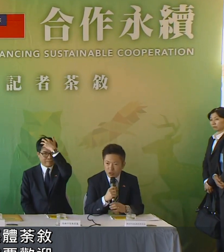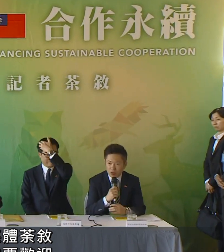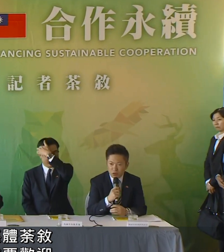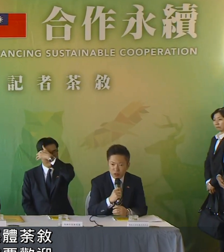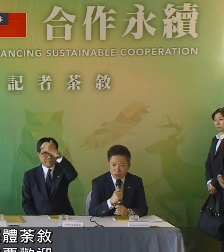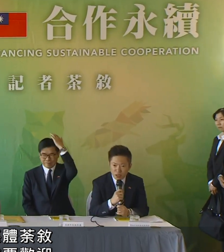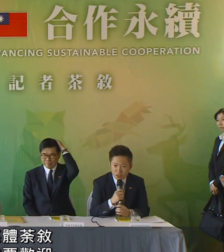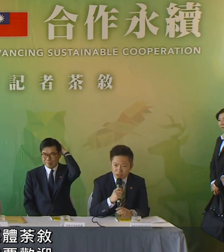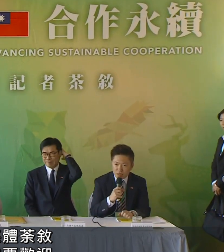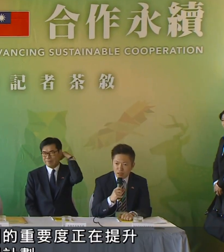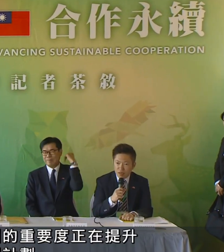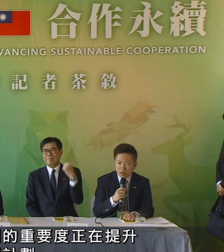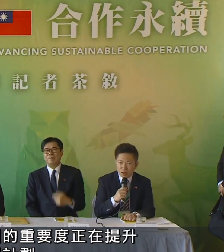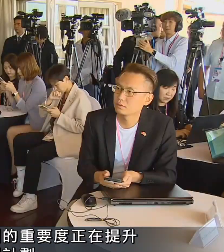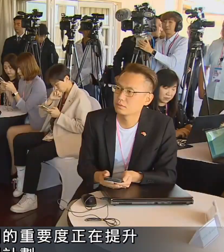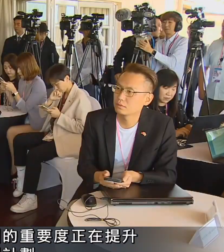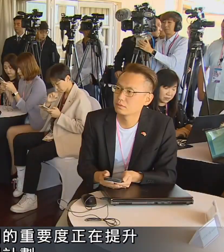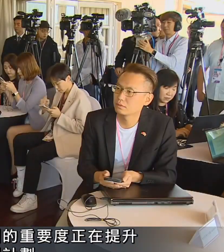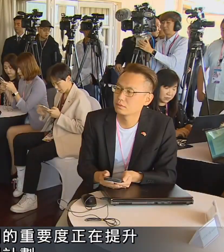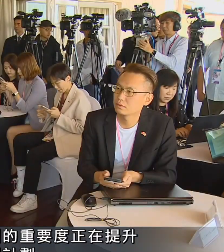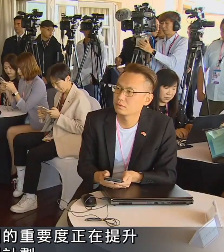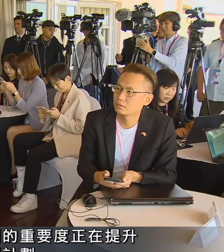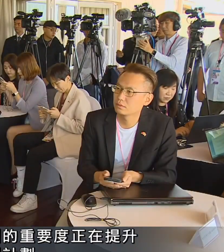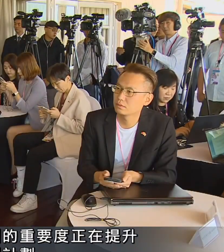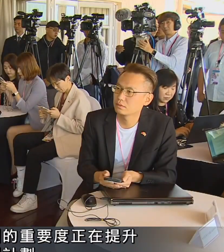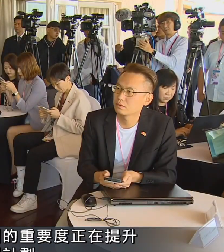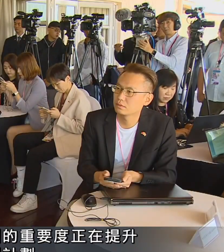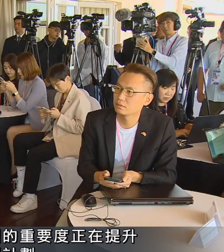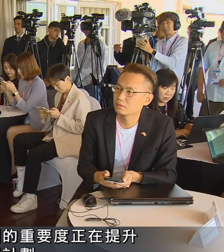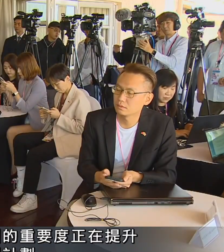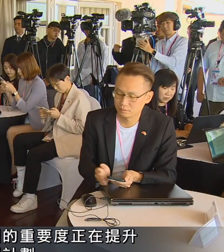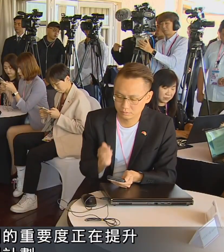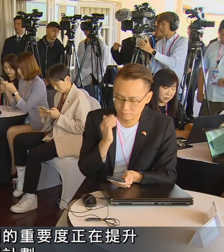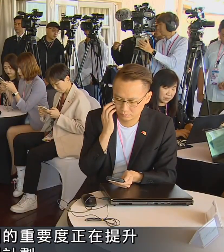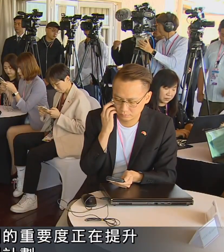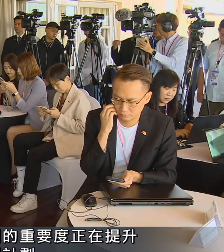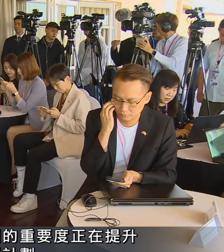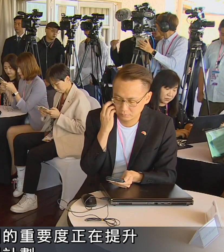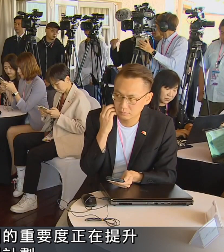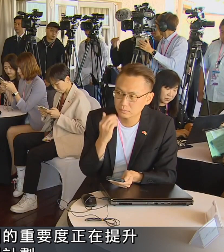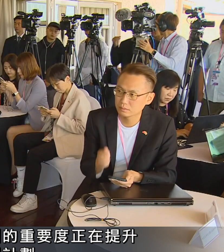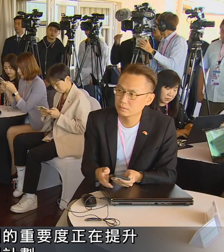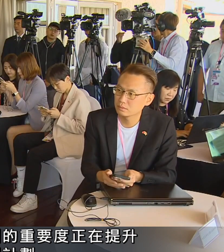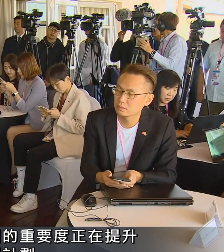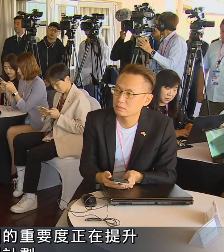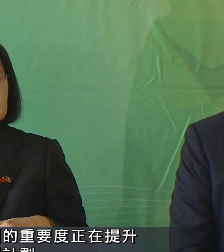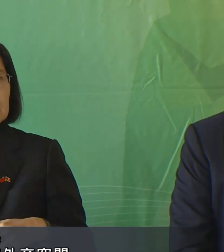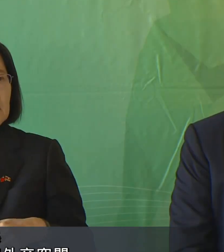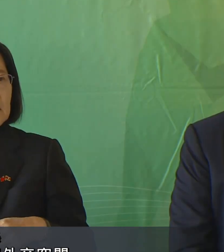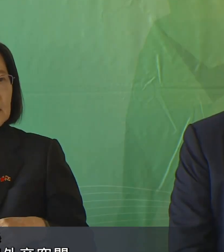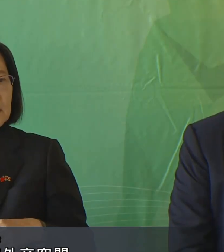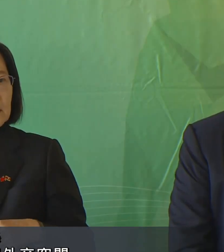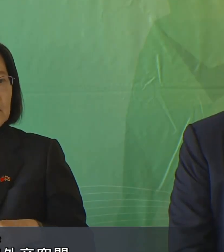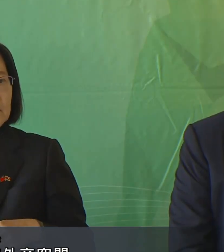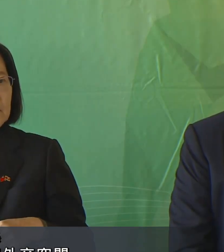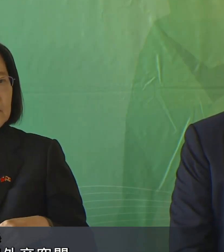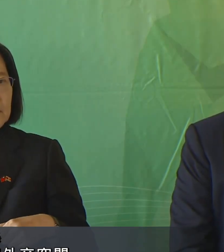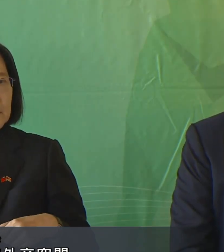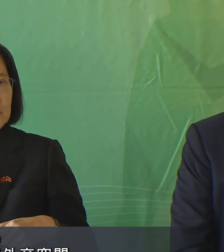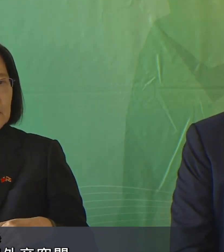欢迎，还透露台湾在非洲的重要度正在提升，而政府推动的非洲计划也会强化台非关系，为下一任